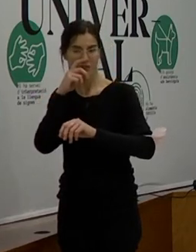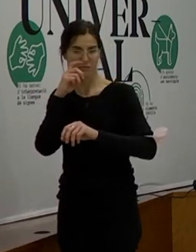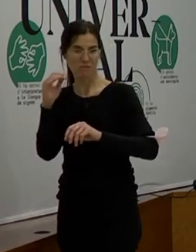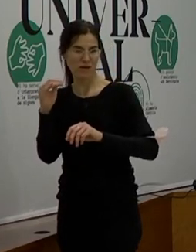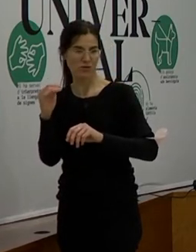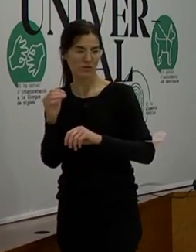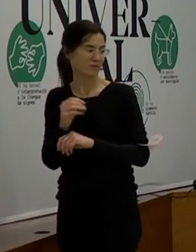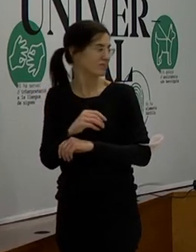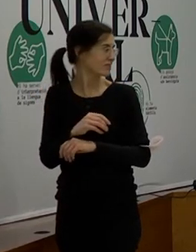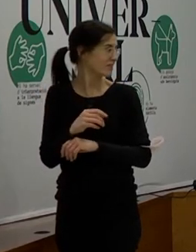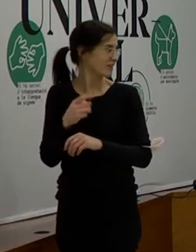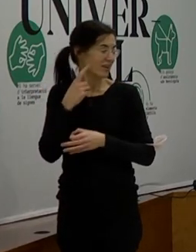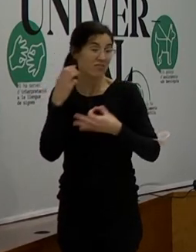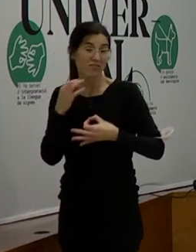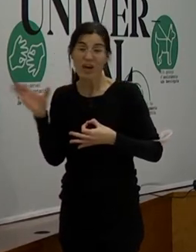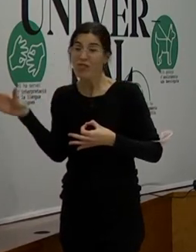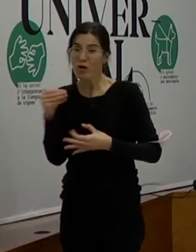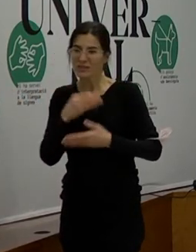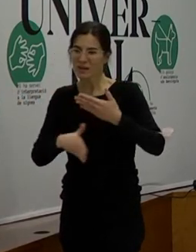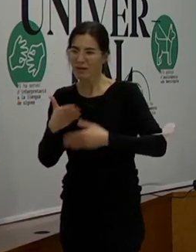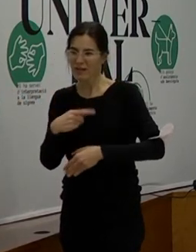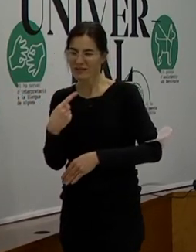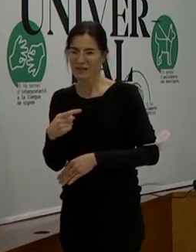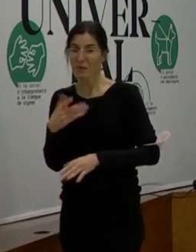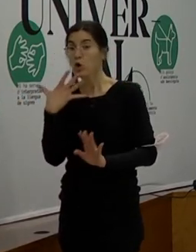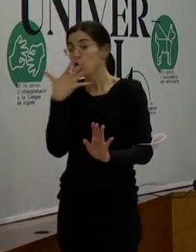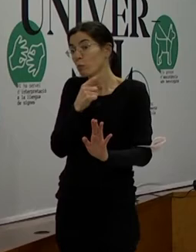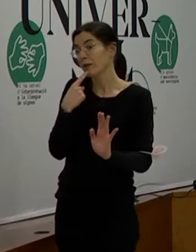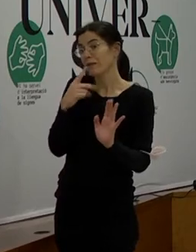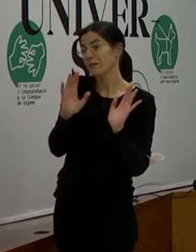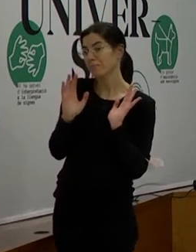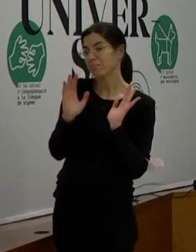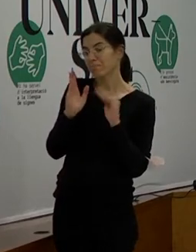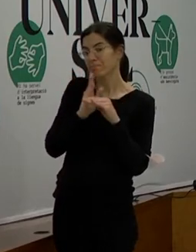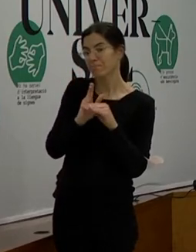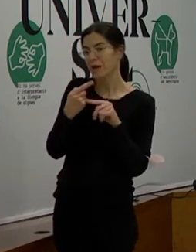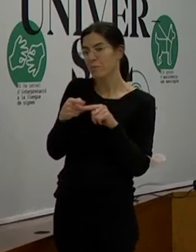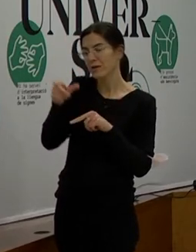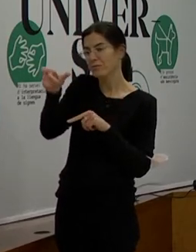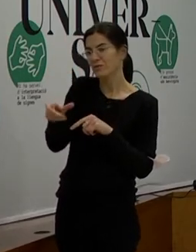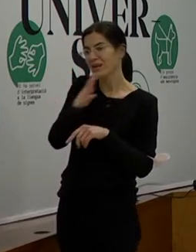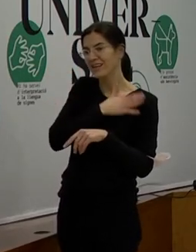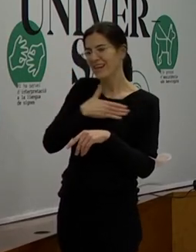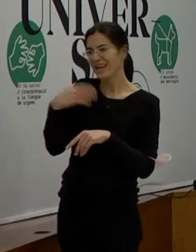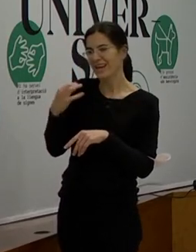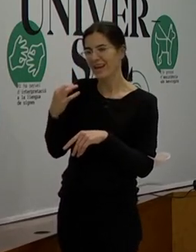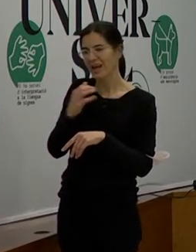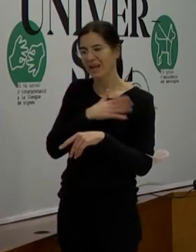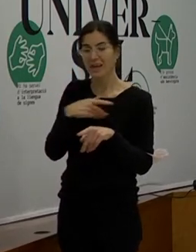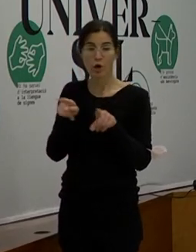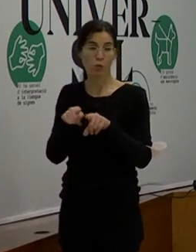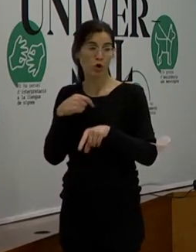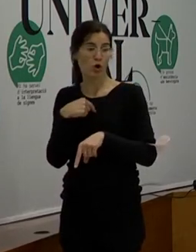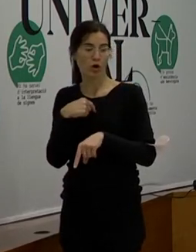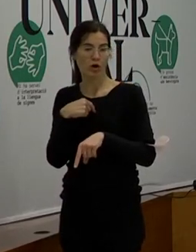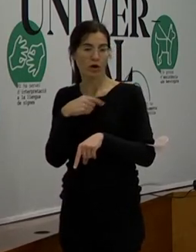totes, totes, però no li pots dir, perquè el que vol és la gent gran, què vol ser, com jo?